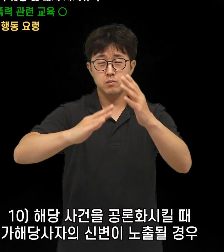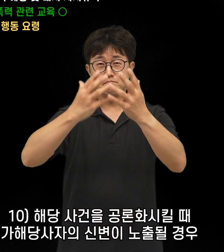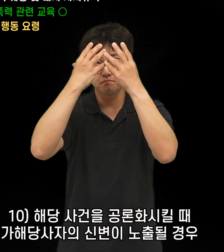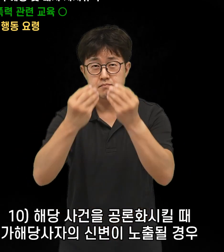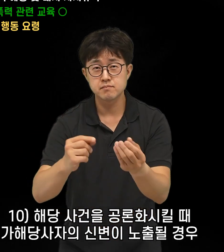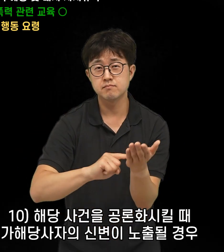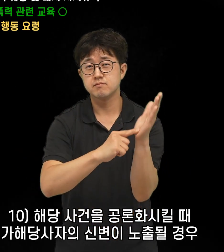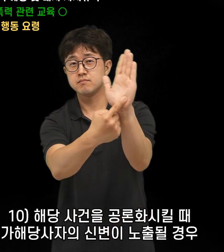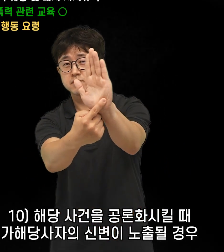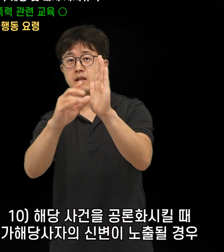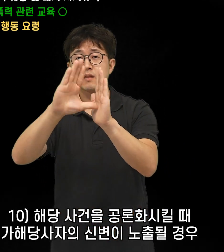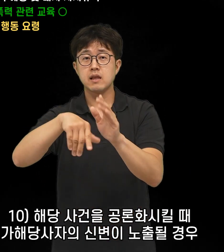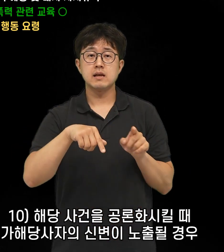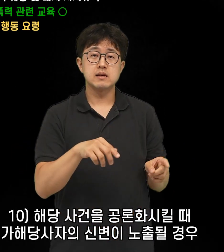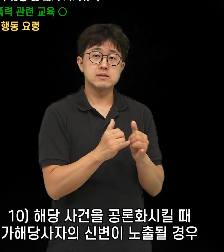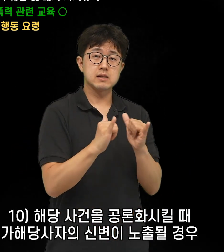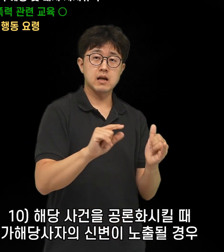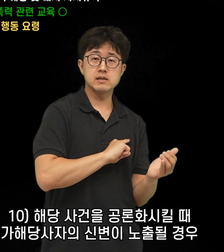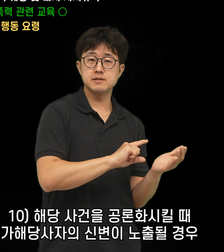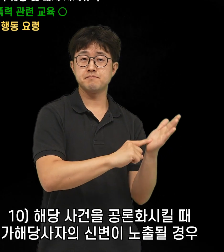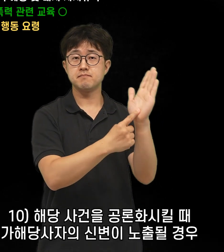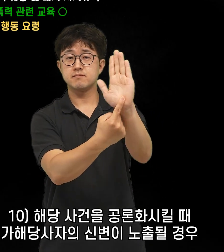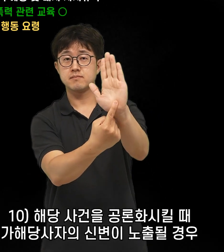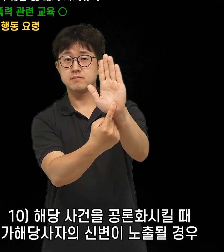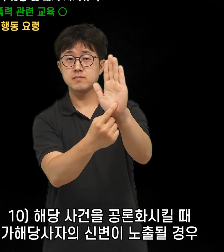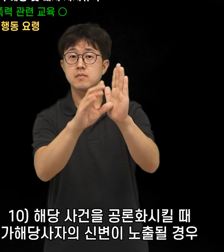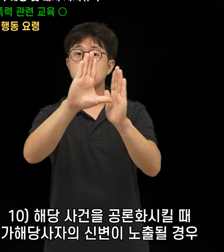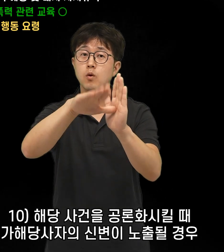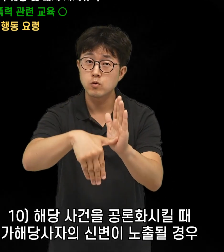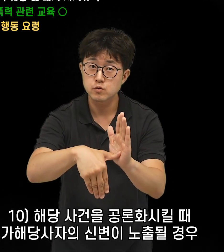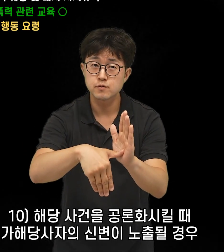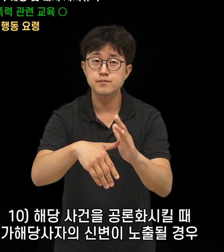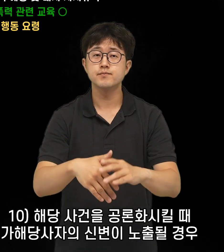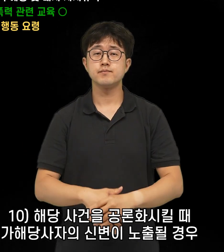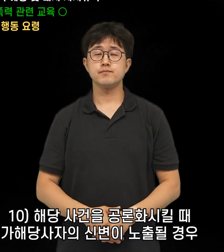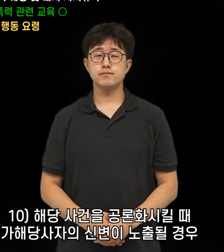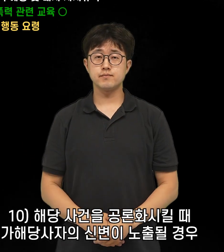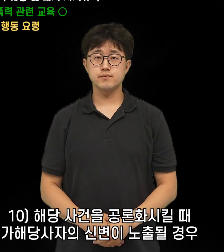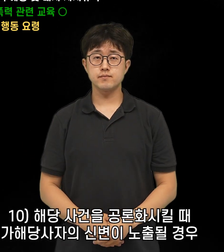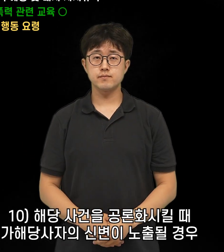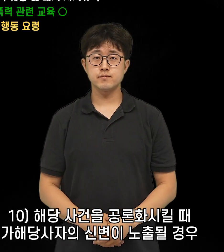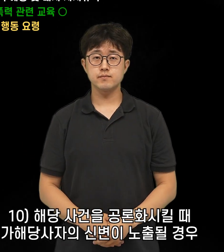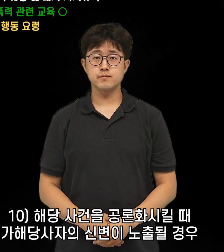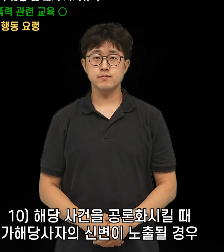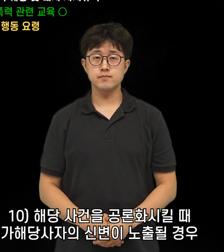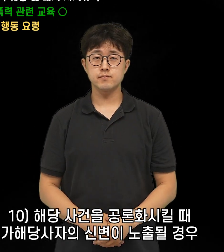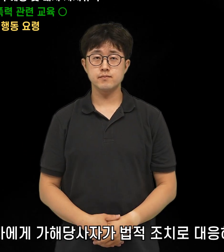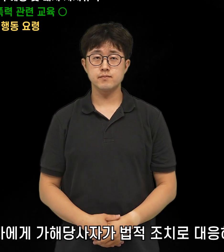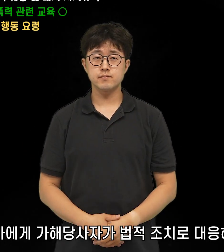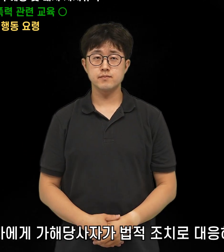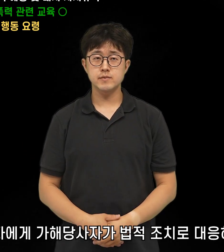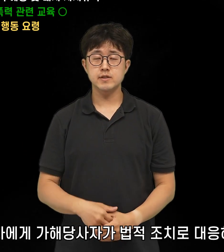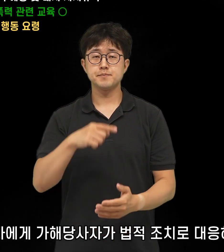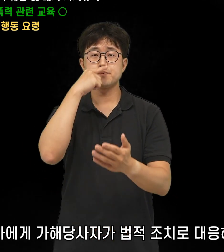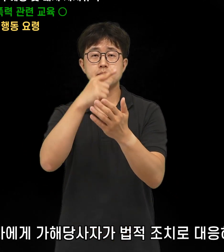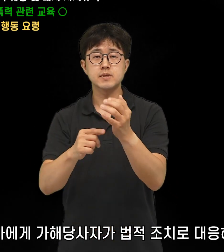해당 사건을 공론화시킬 때 가해 당사자의 신변이 노출될 경우 피해 당사자에게